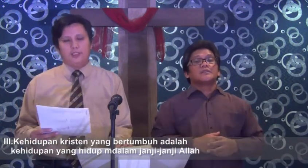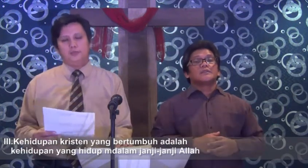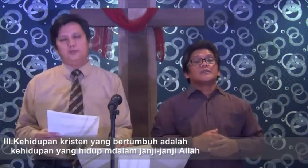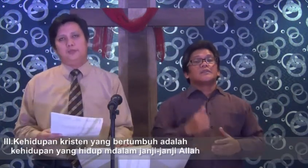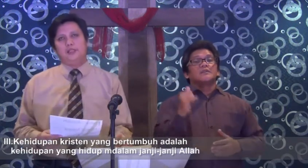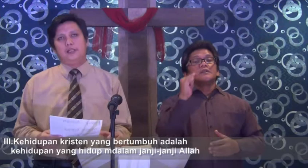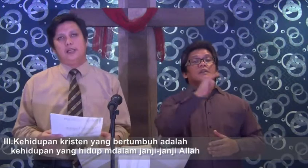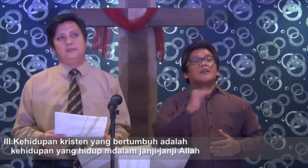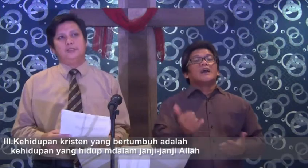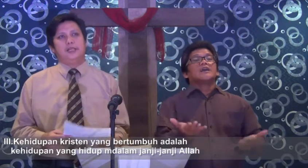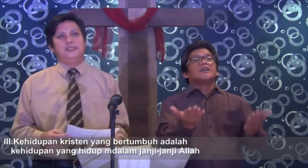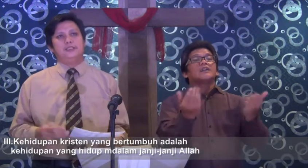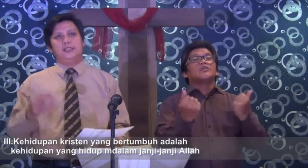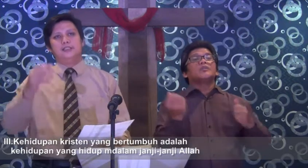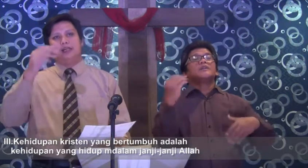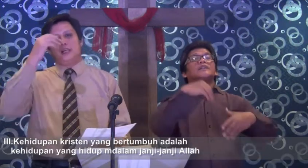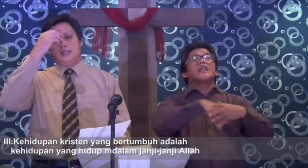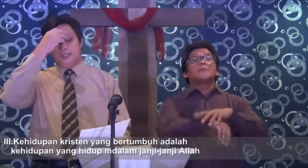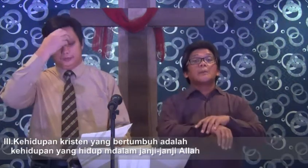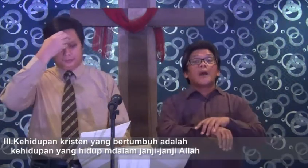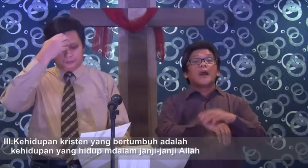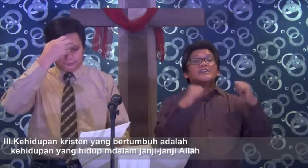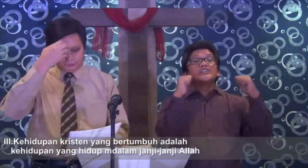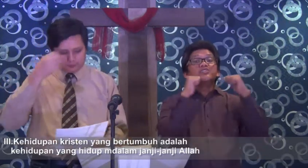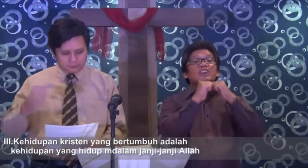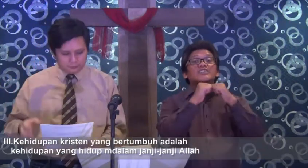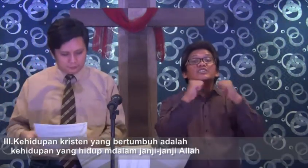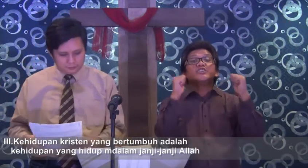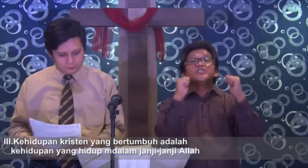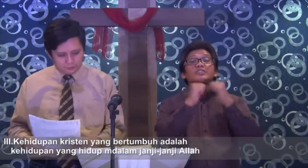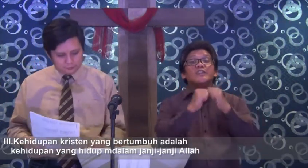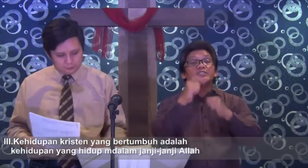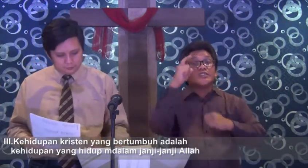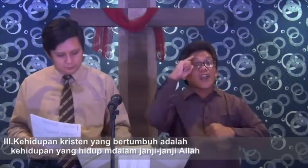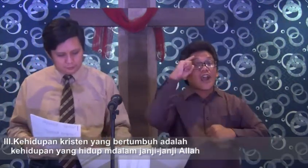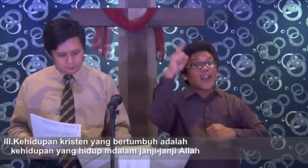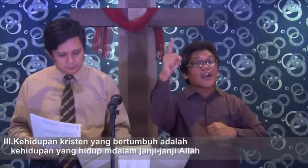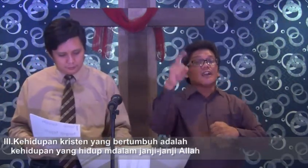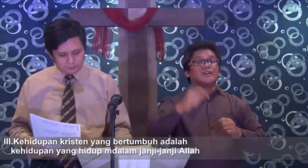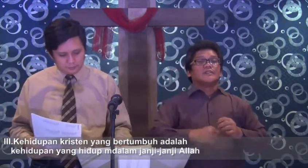yang hidup di dalam janji-janji Allah.